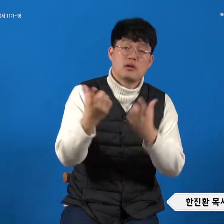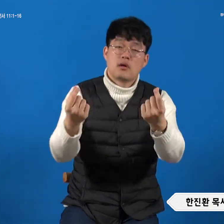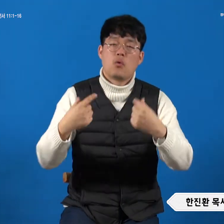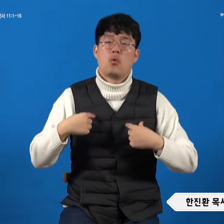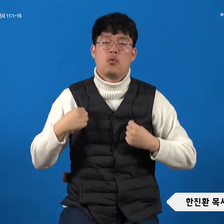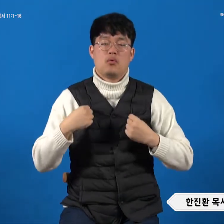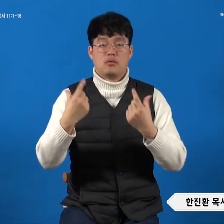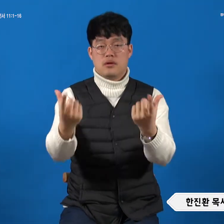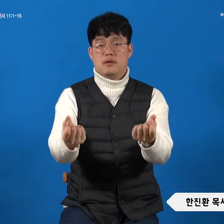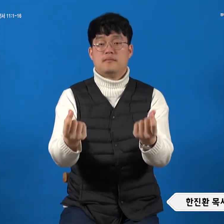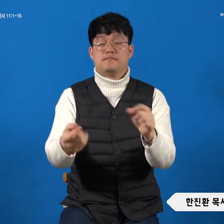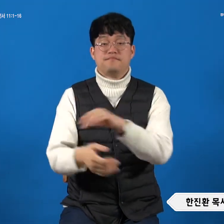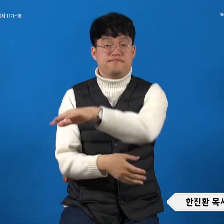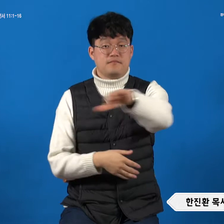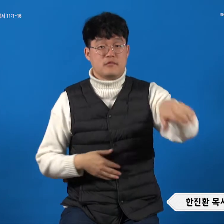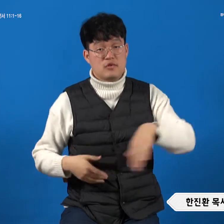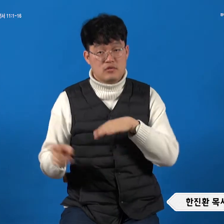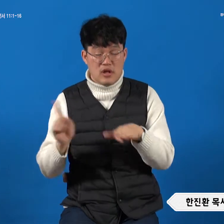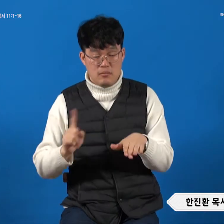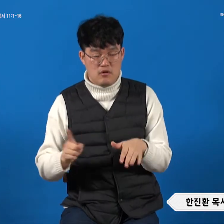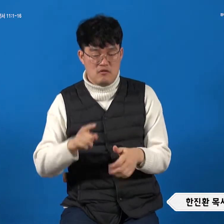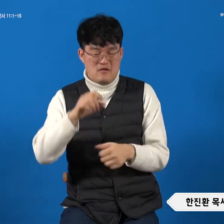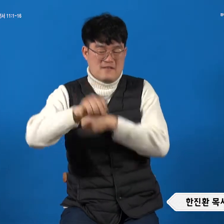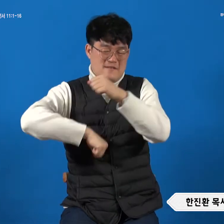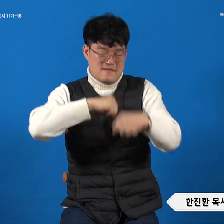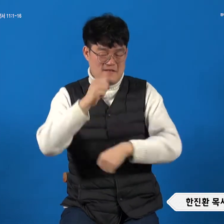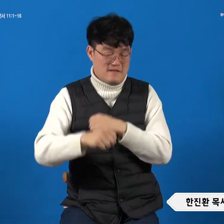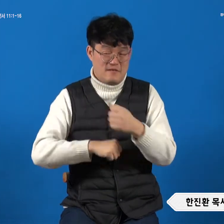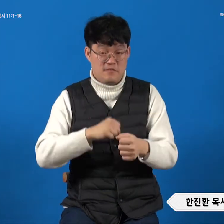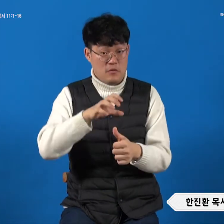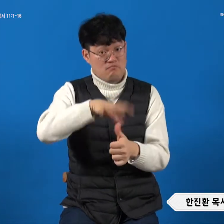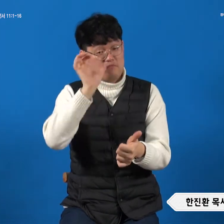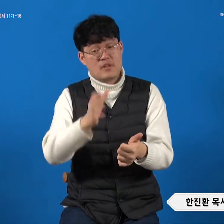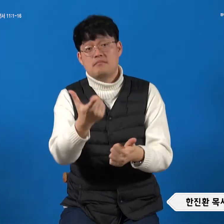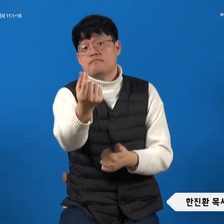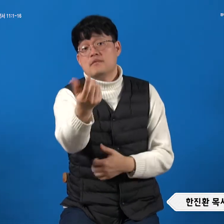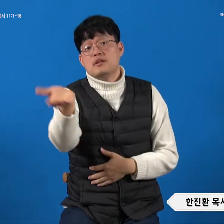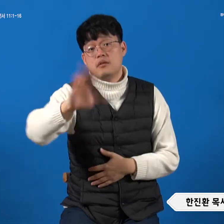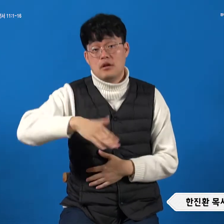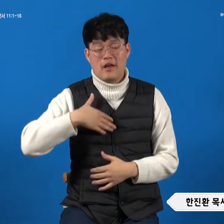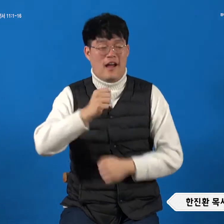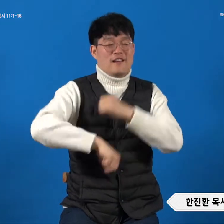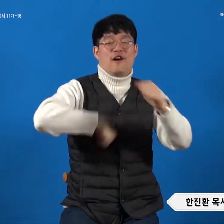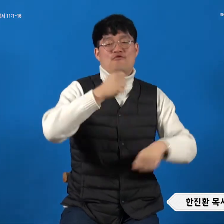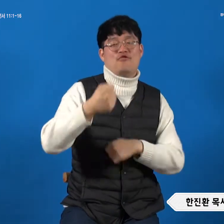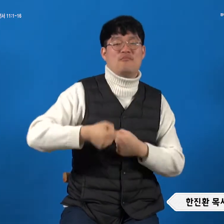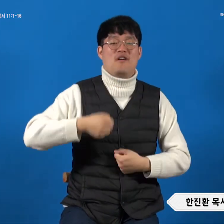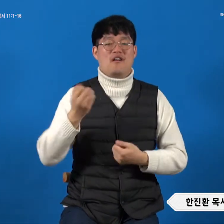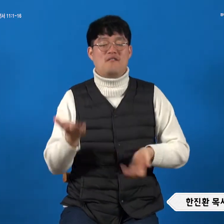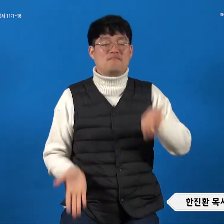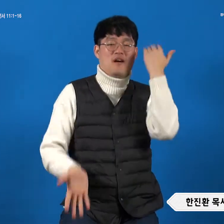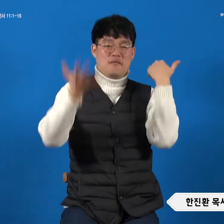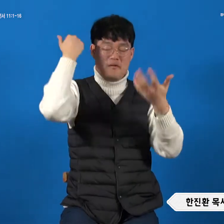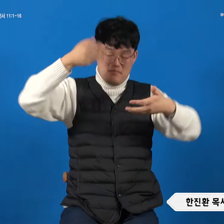복장 문제에 있어서도 마찬가지입니다. 우리가 구애받을 필요가 없지만, 그러나 내